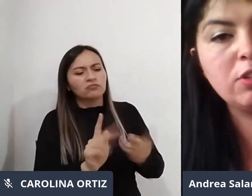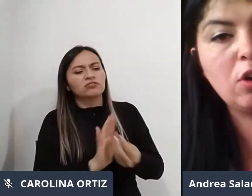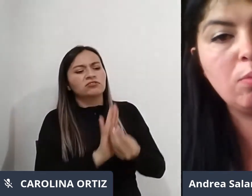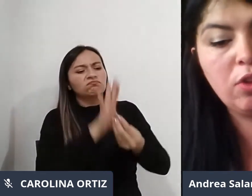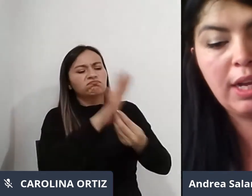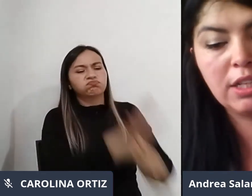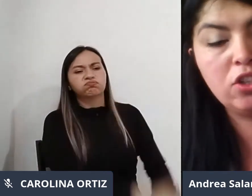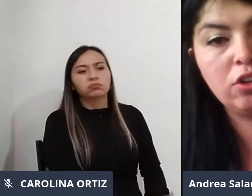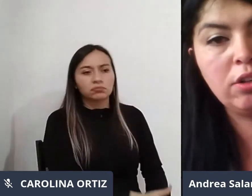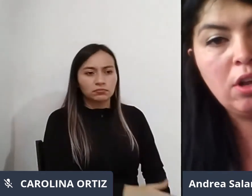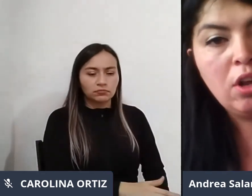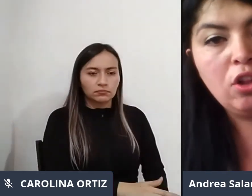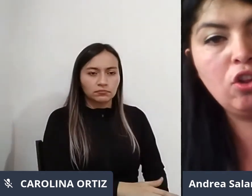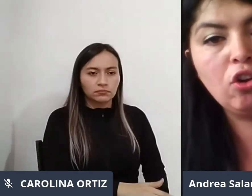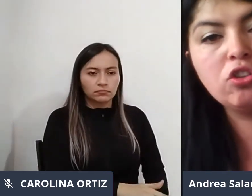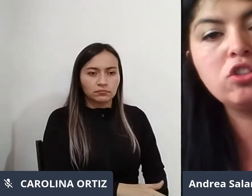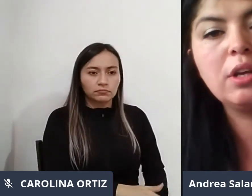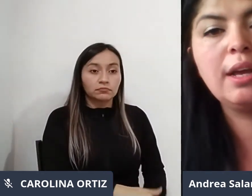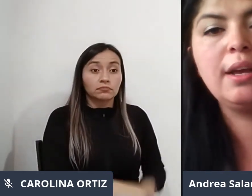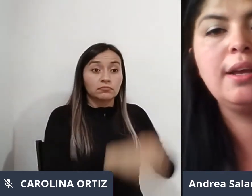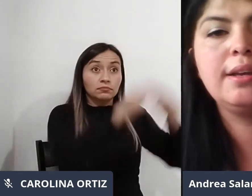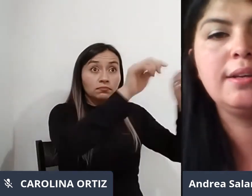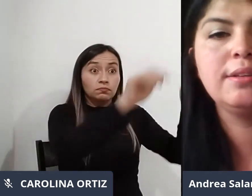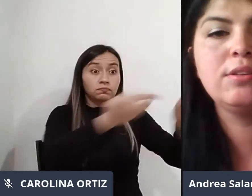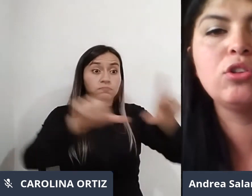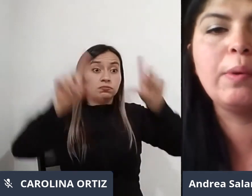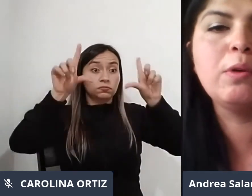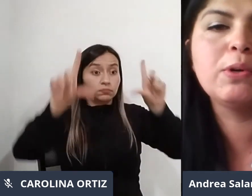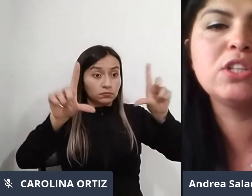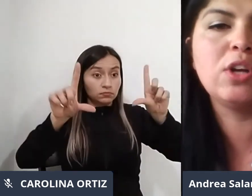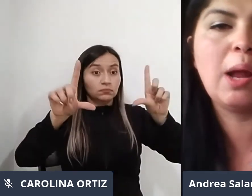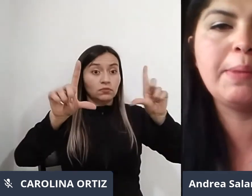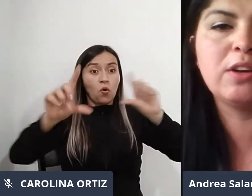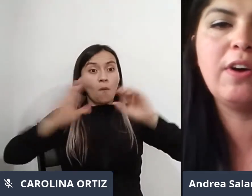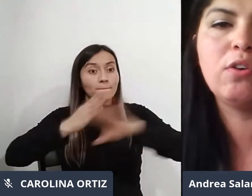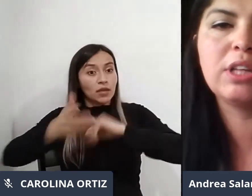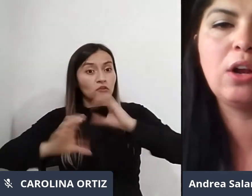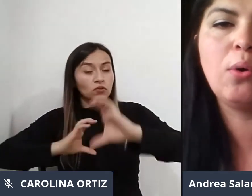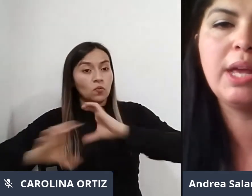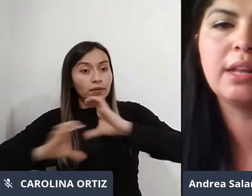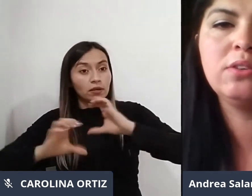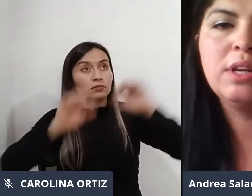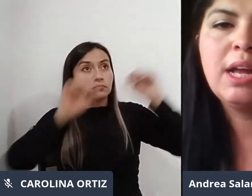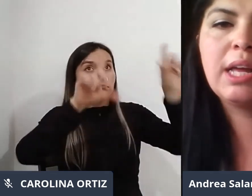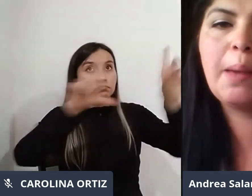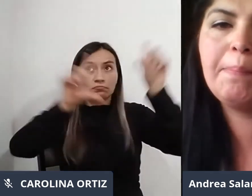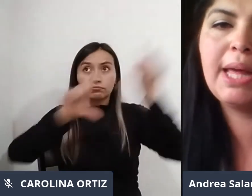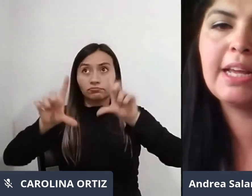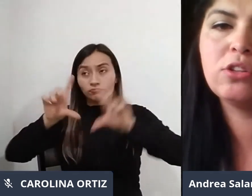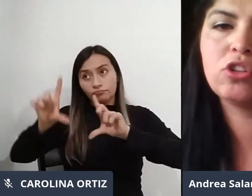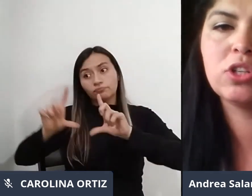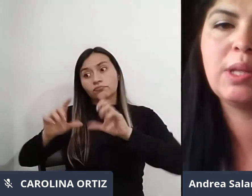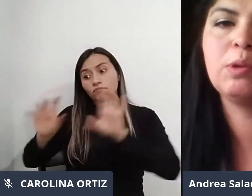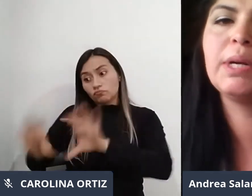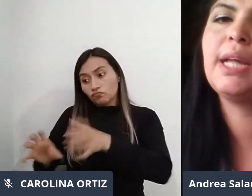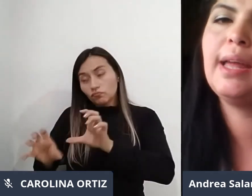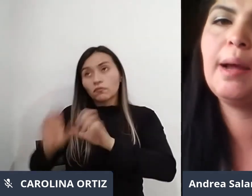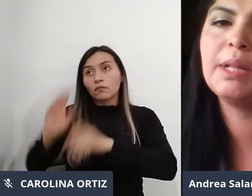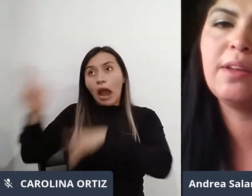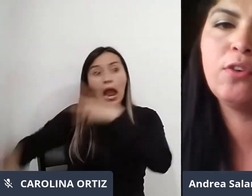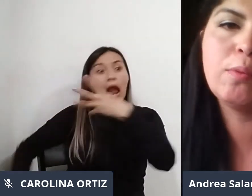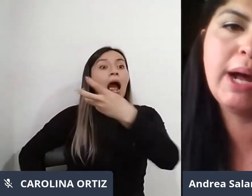hace que los medios de comunicación no nos o tomen un posicionamiento a favor del gobierno que impida que nosotros